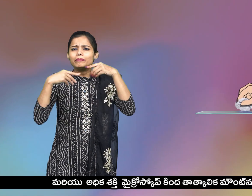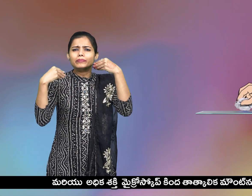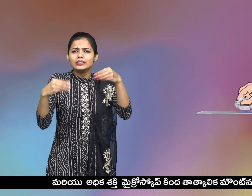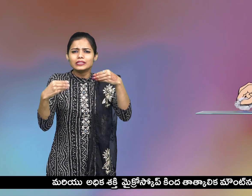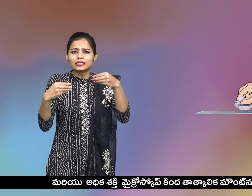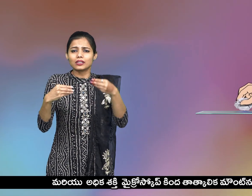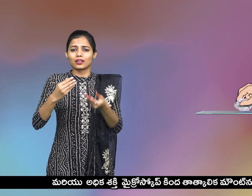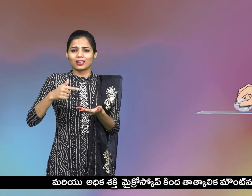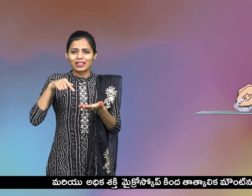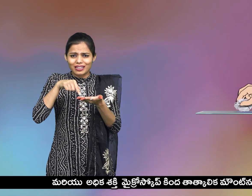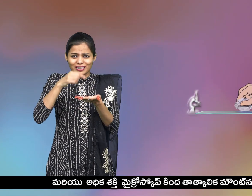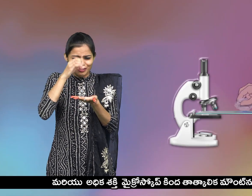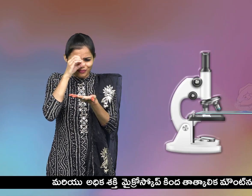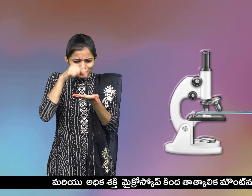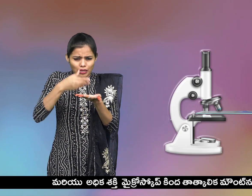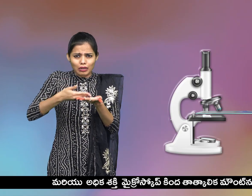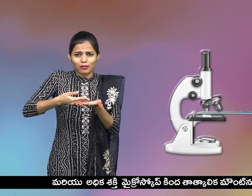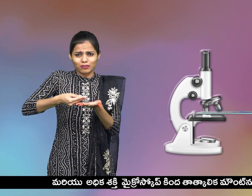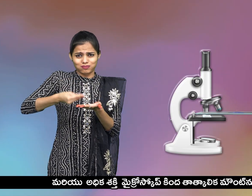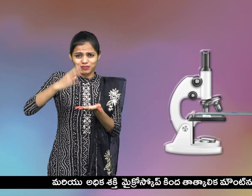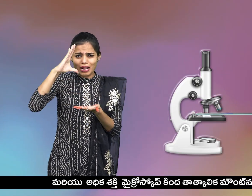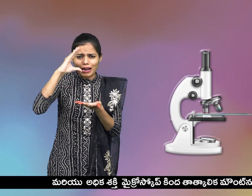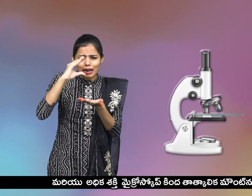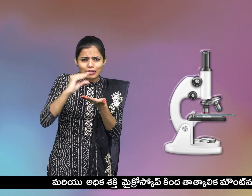మైక్రోస్కోప్ కింద తాత్కాలిక మౌంట్ను గమనించండి.